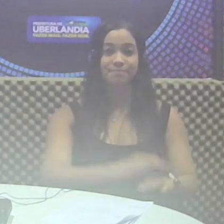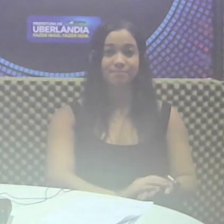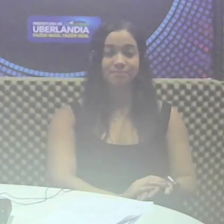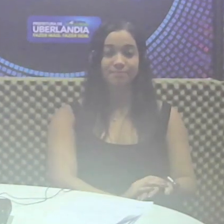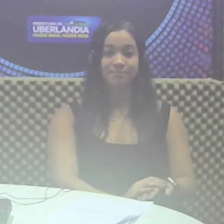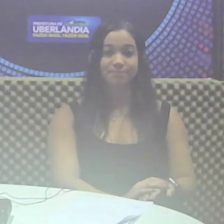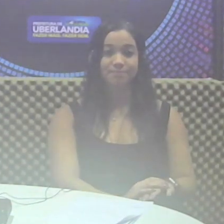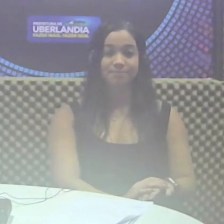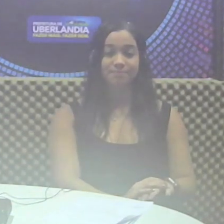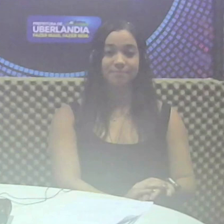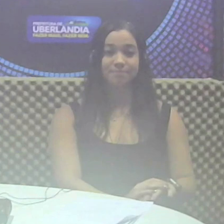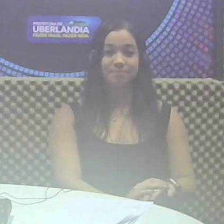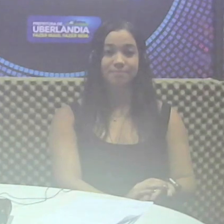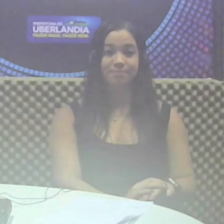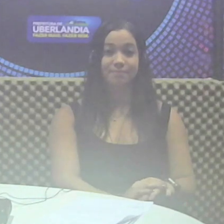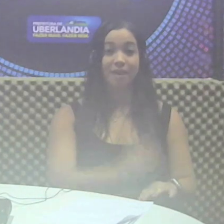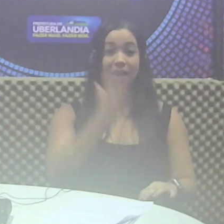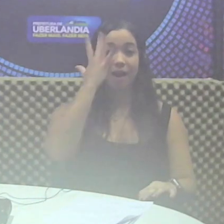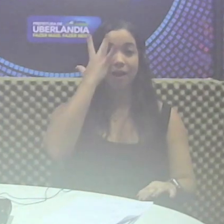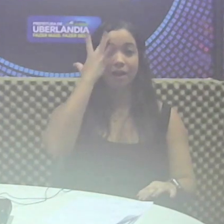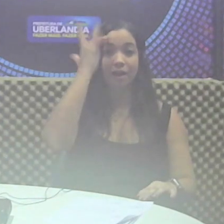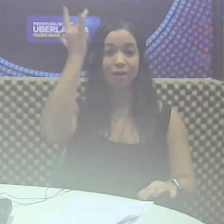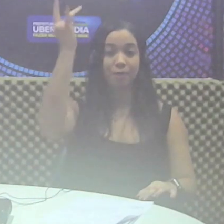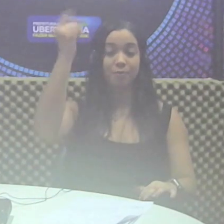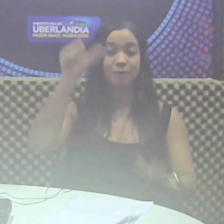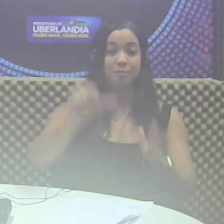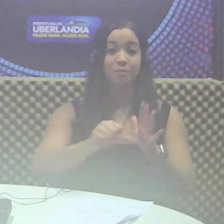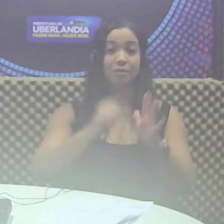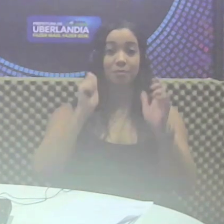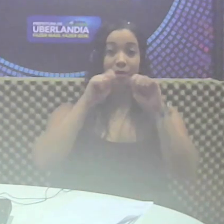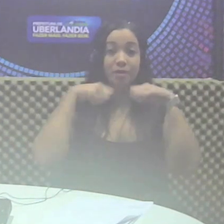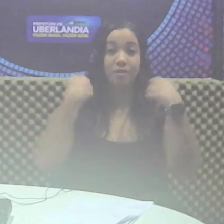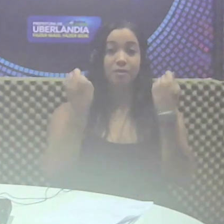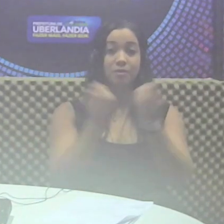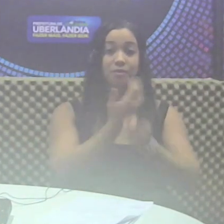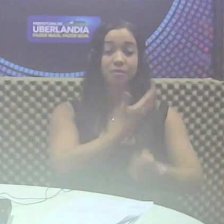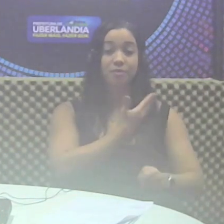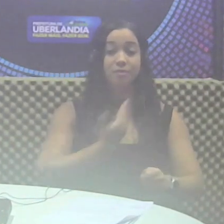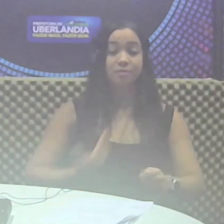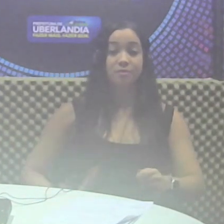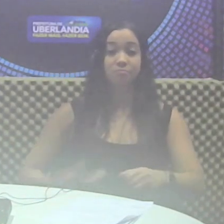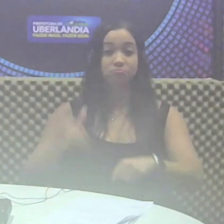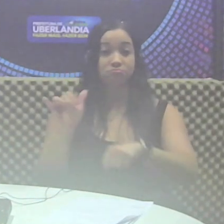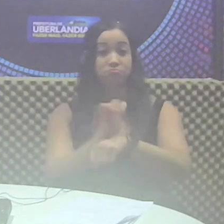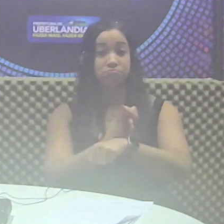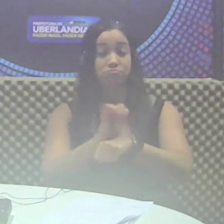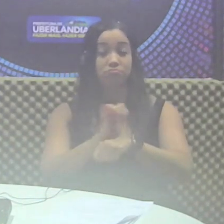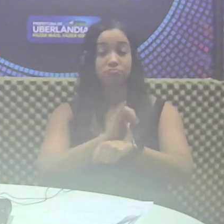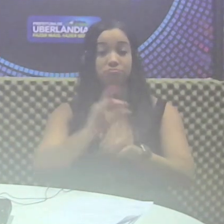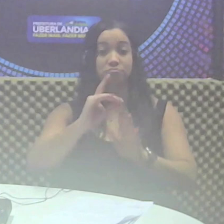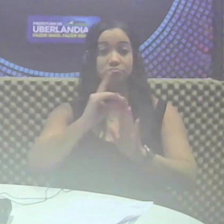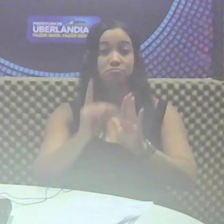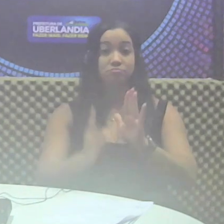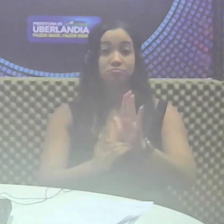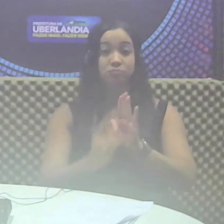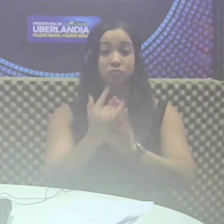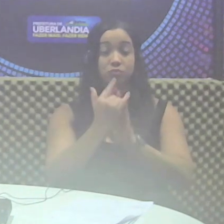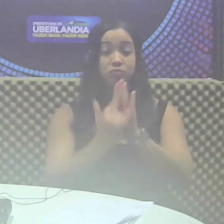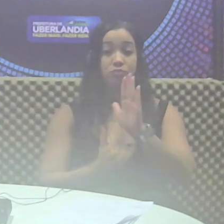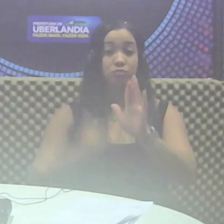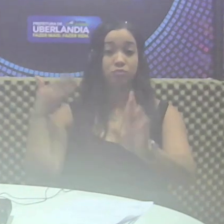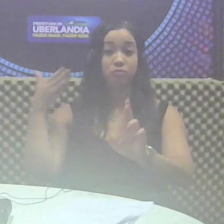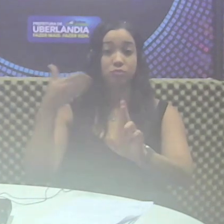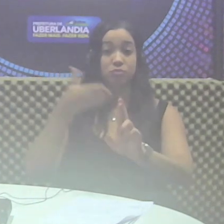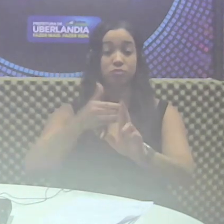notícias. E amanhã é dia da primeira audiência pública do novo plano diretor. Um documento que será referência